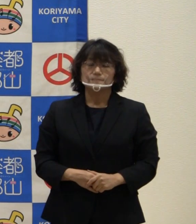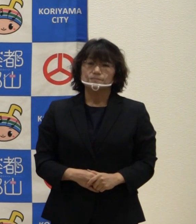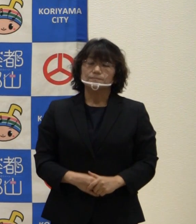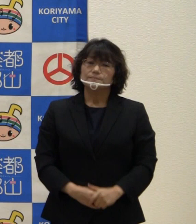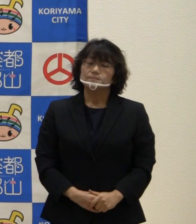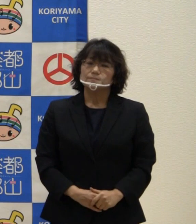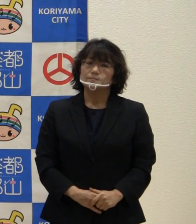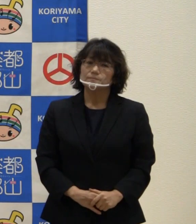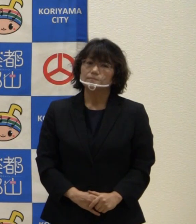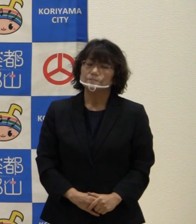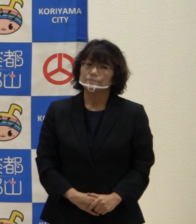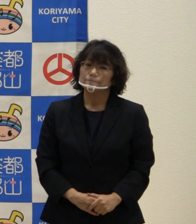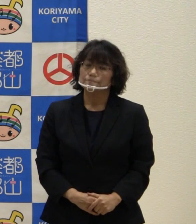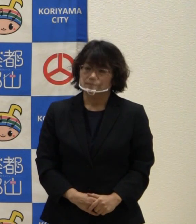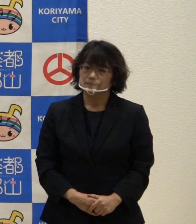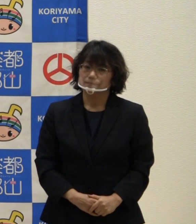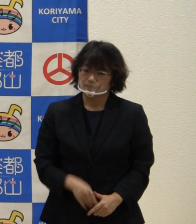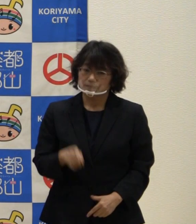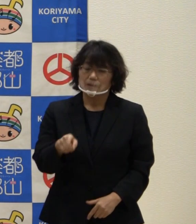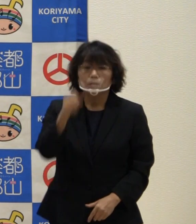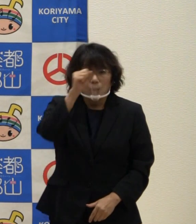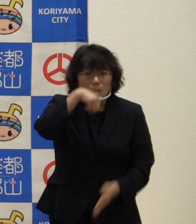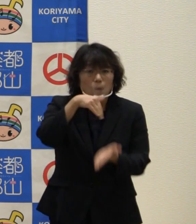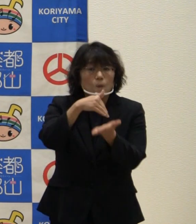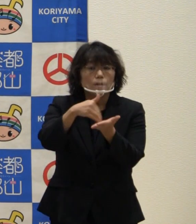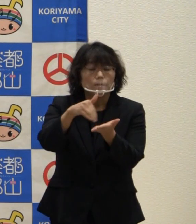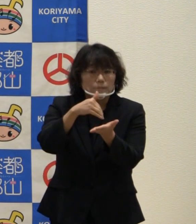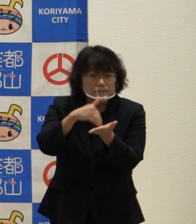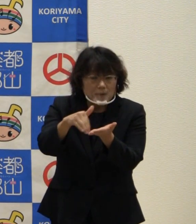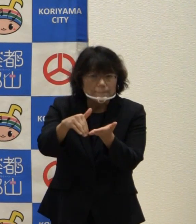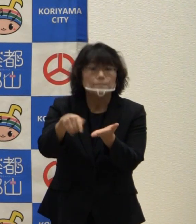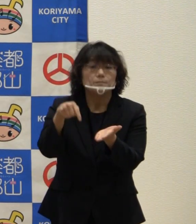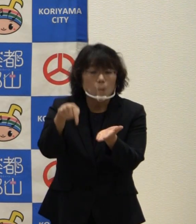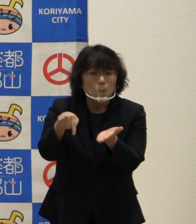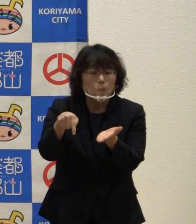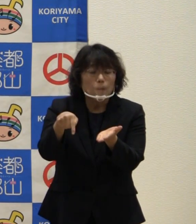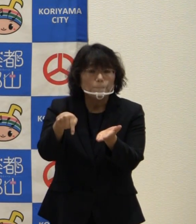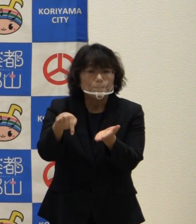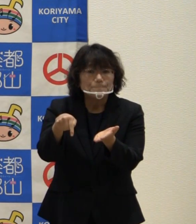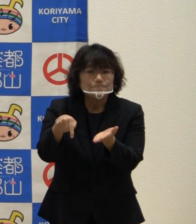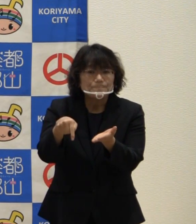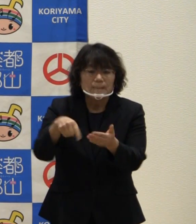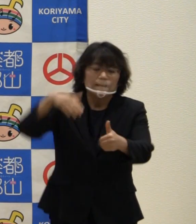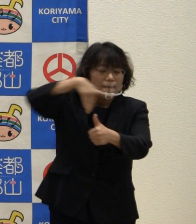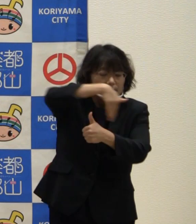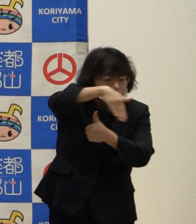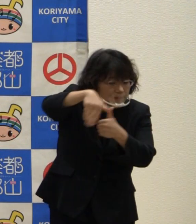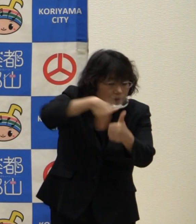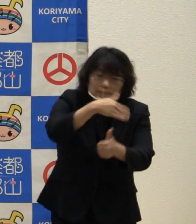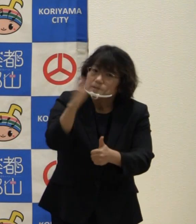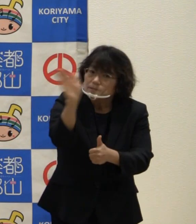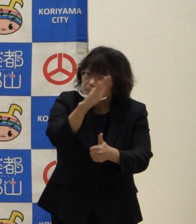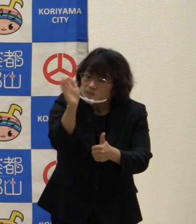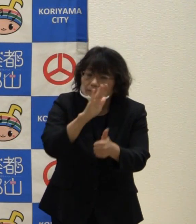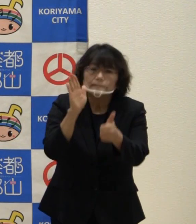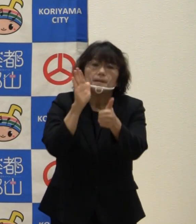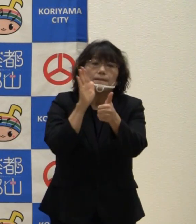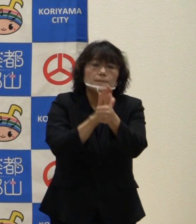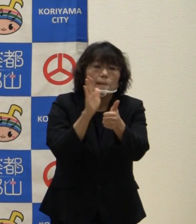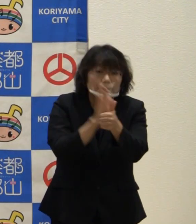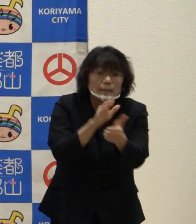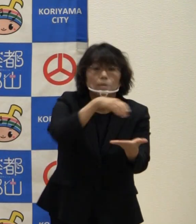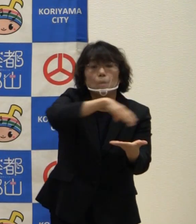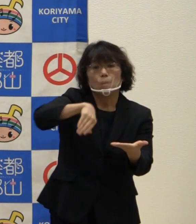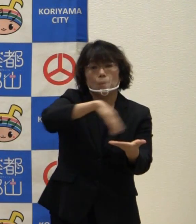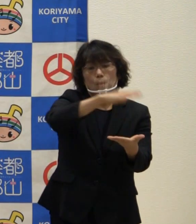でこの予算もの執行におきましてもですね誰一人取り残さない郡山